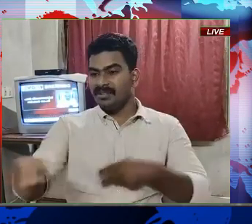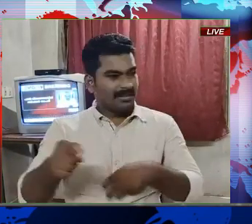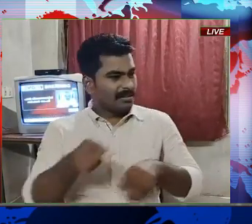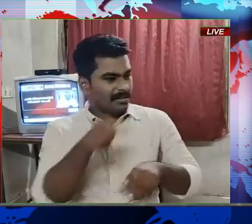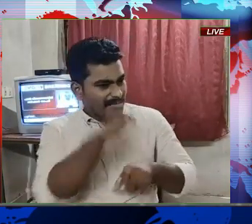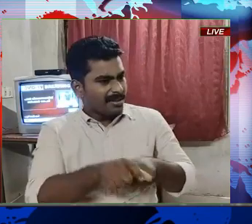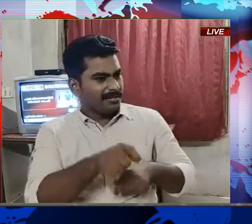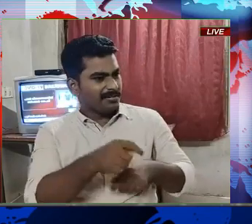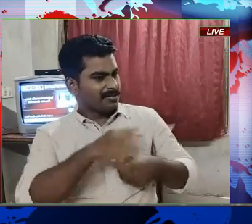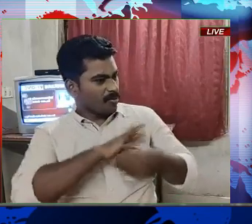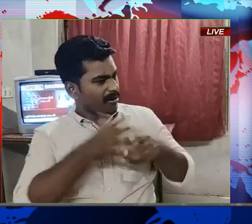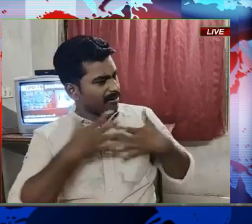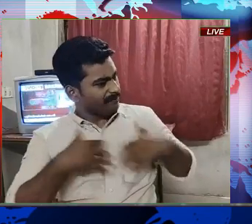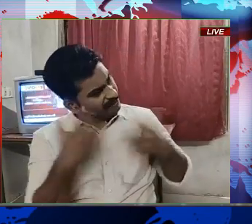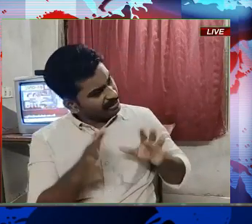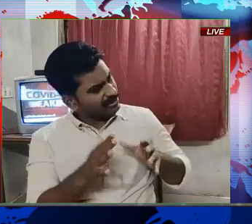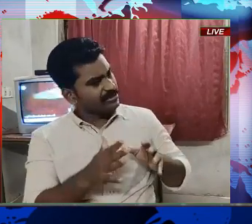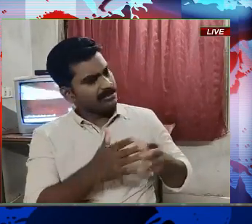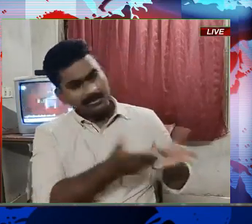സംസ്ഥാനത്താകെ ഇതിന് സജ്ജരാണ്.